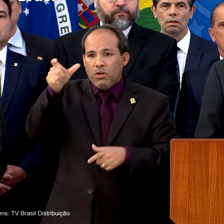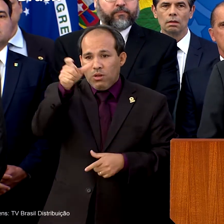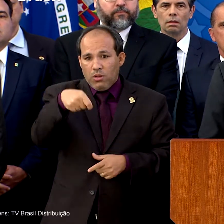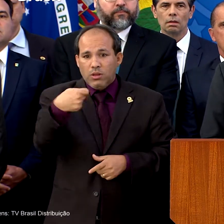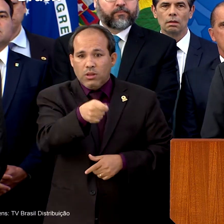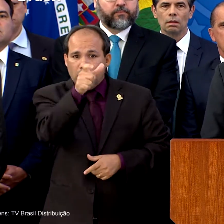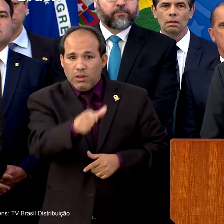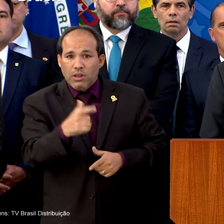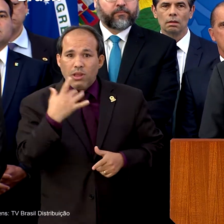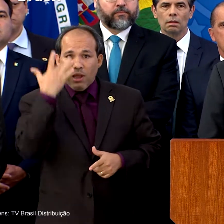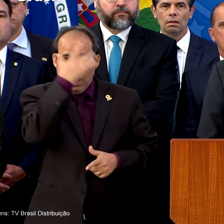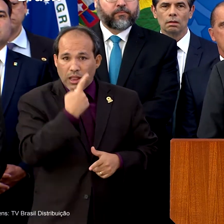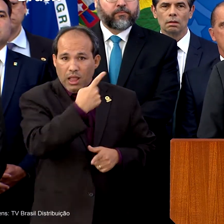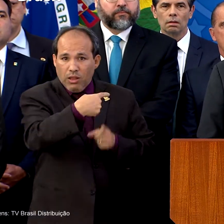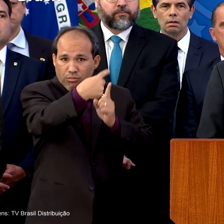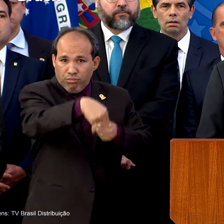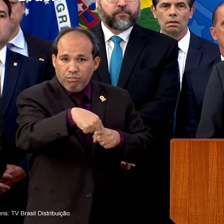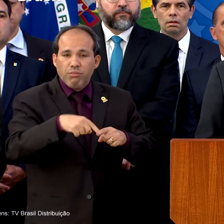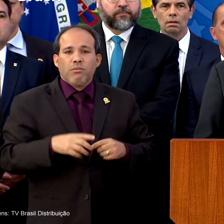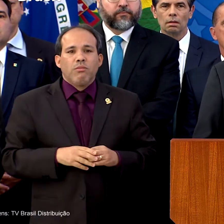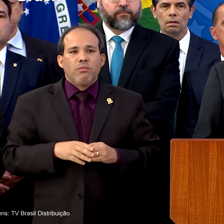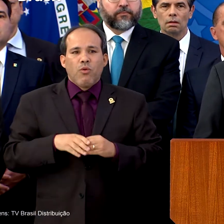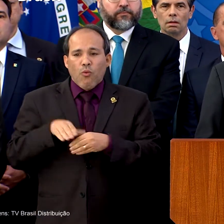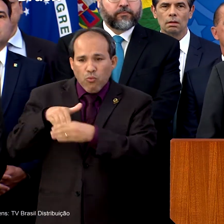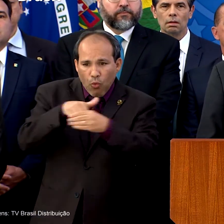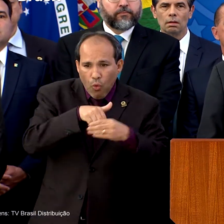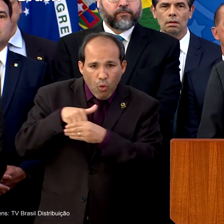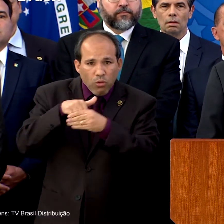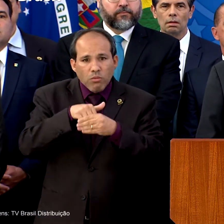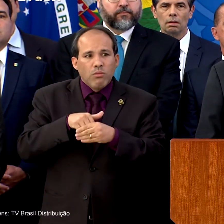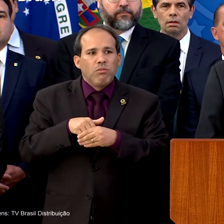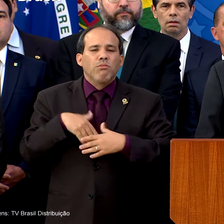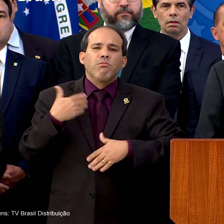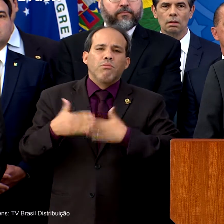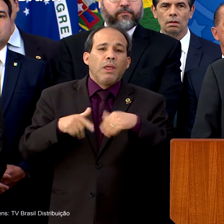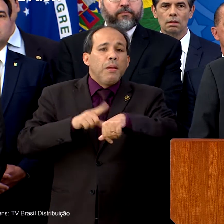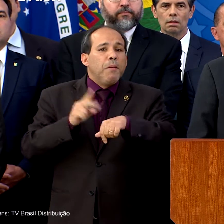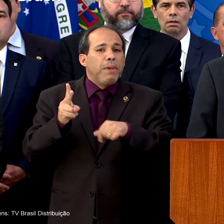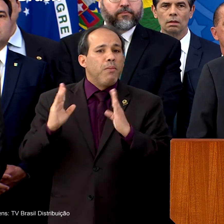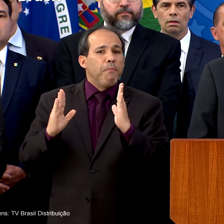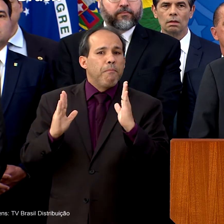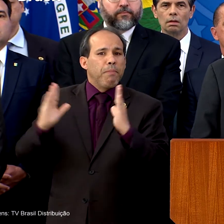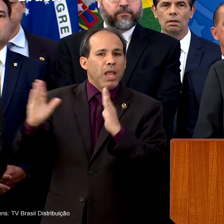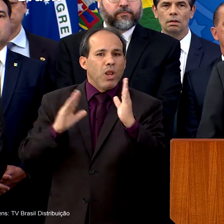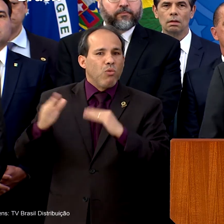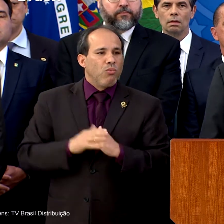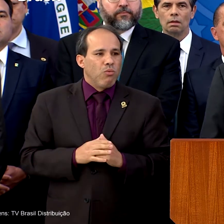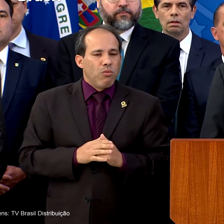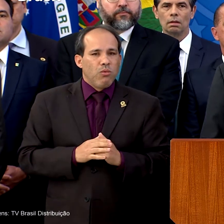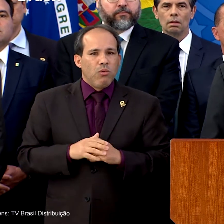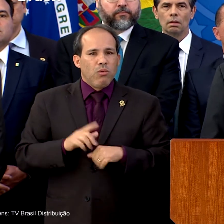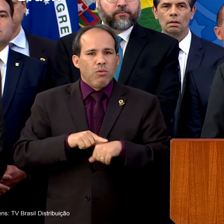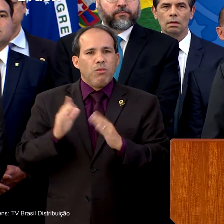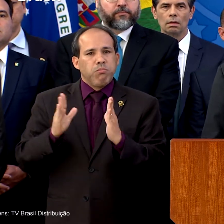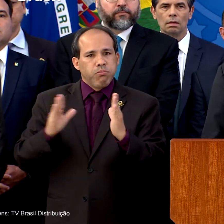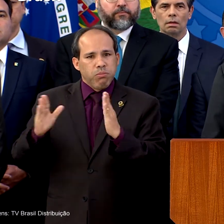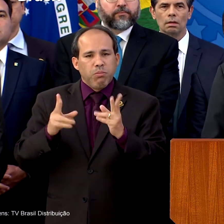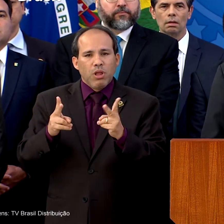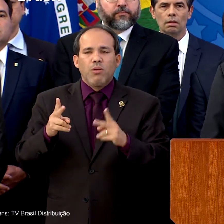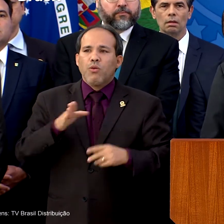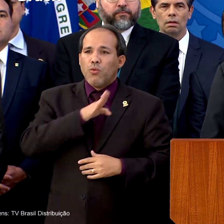haddad do pt e nesse ínterim eu baixado no einstein